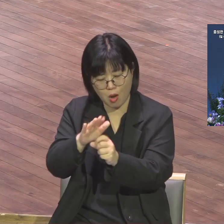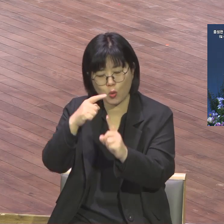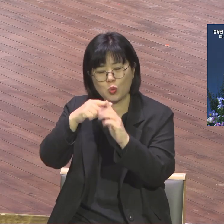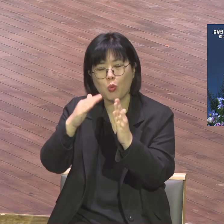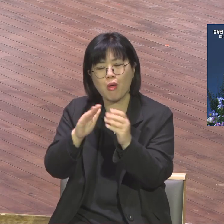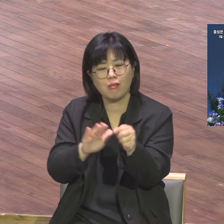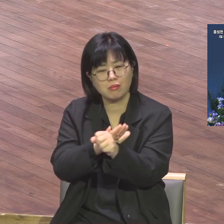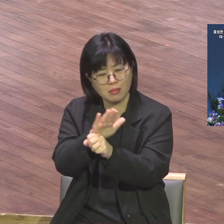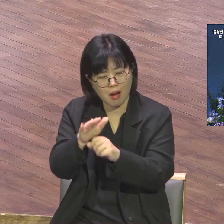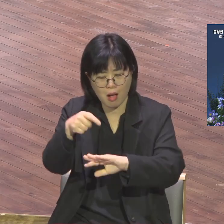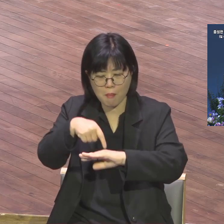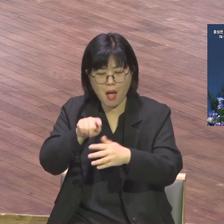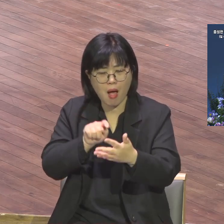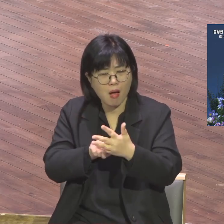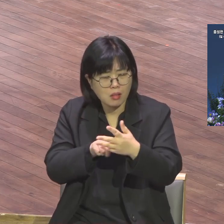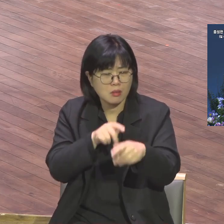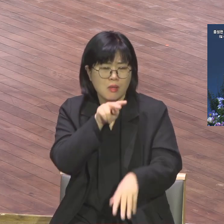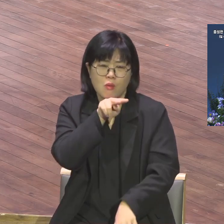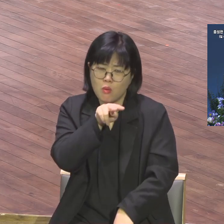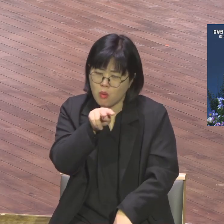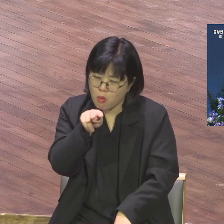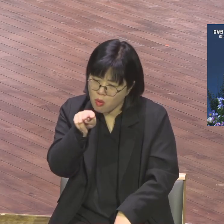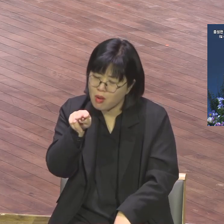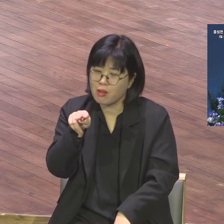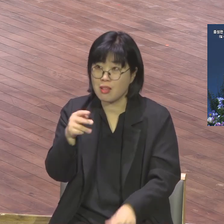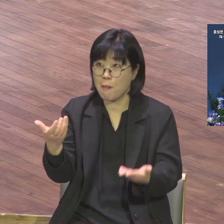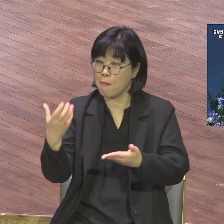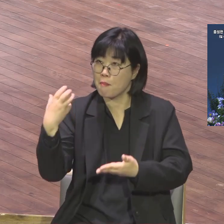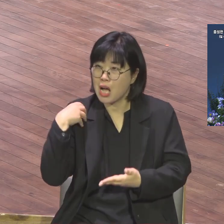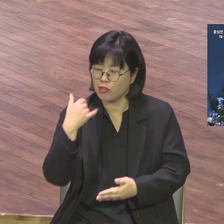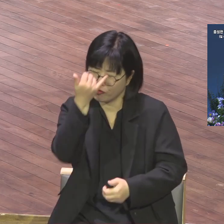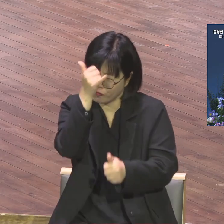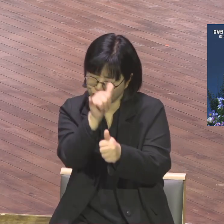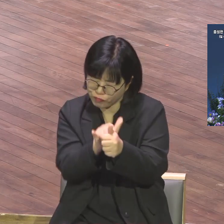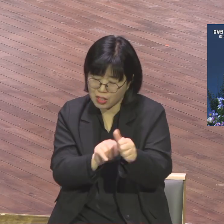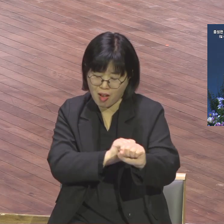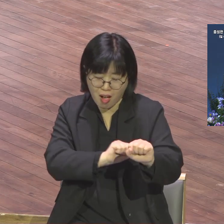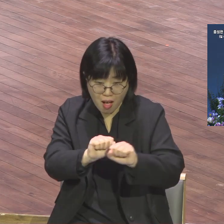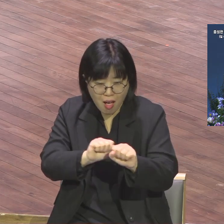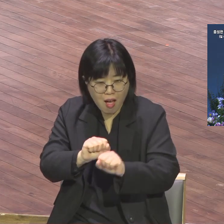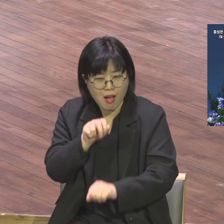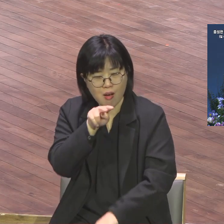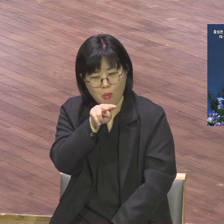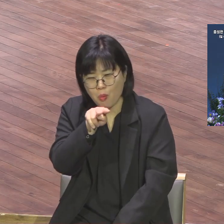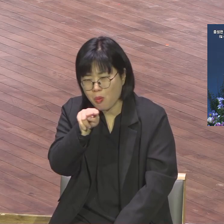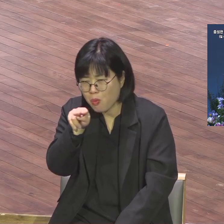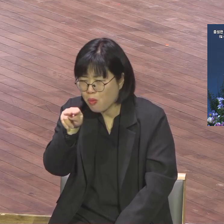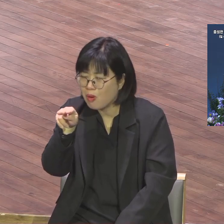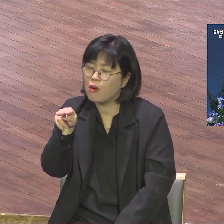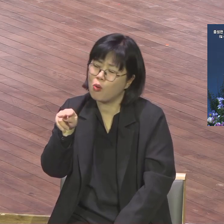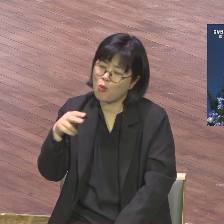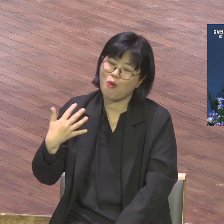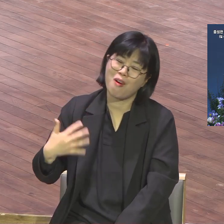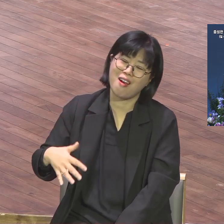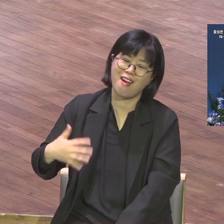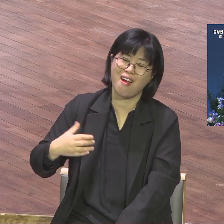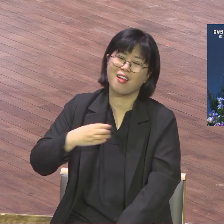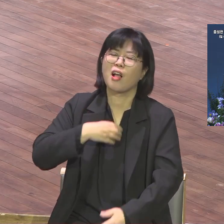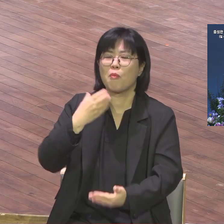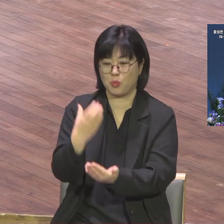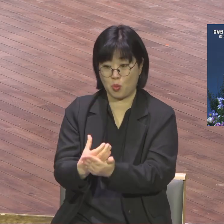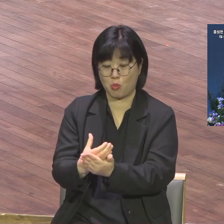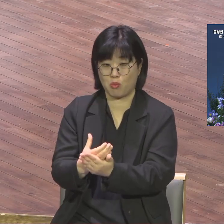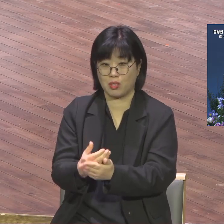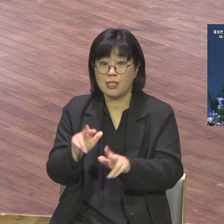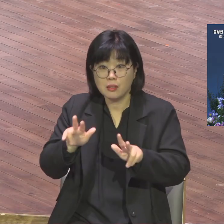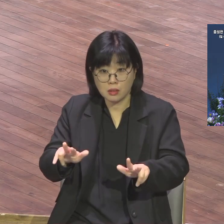이 맡겨진 직분에 충성하는 분들이 너무 많아서 매주일 수십 명의 새가족이 등록을